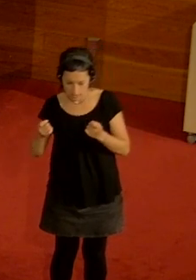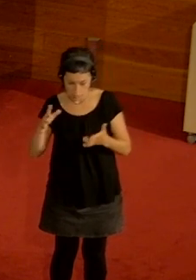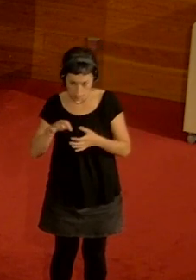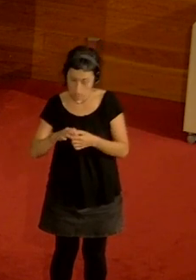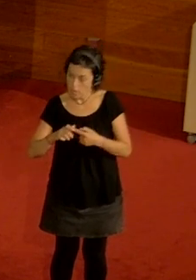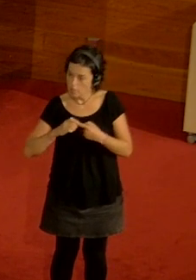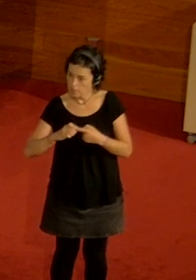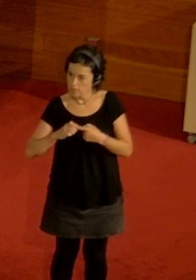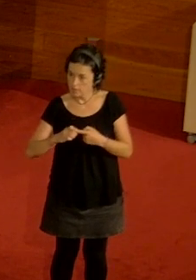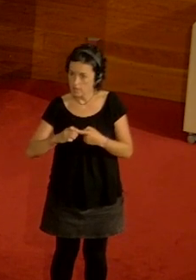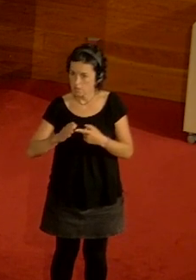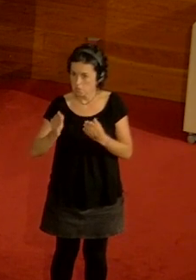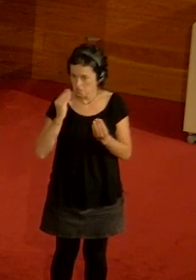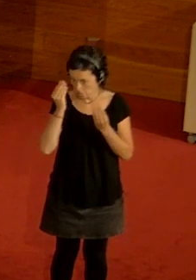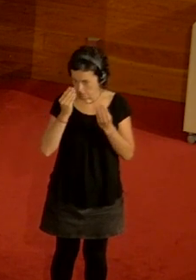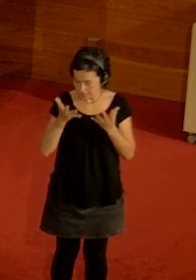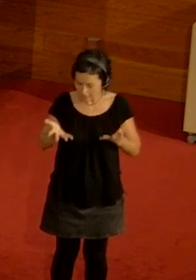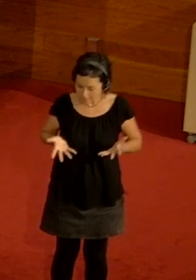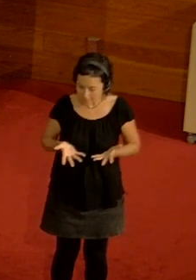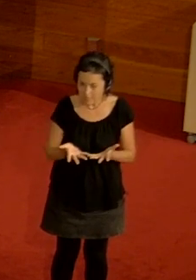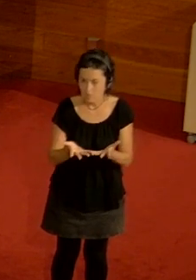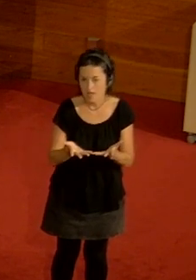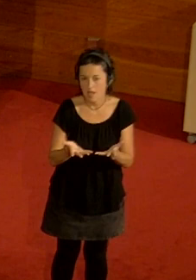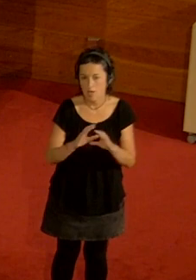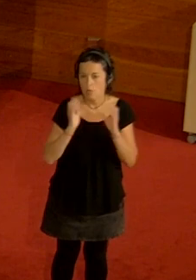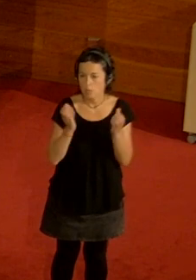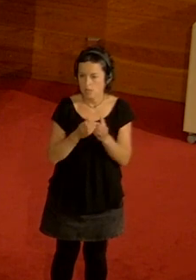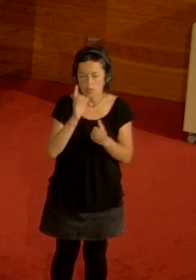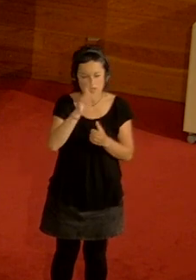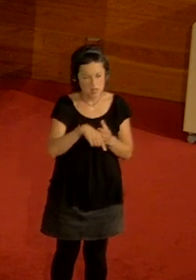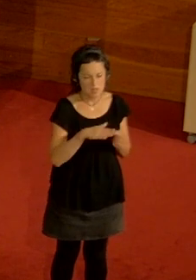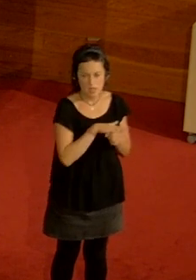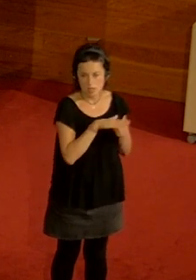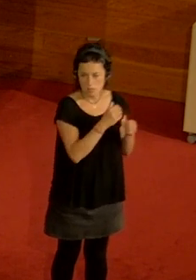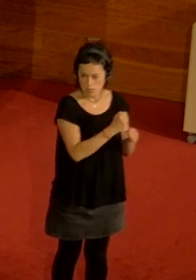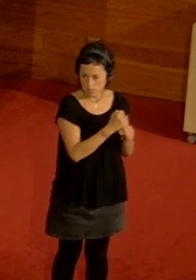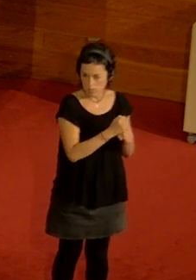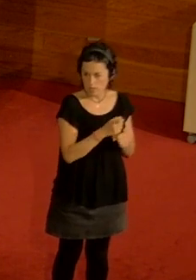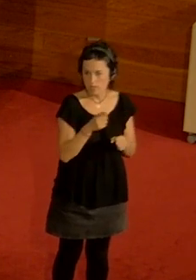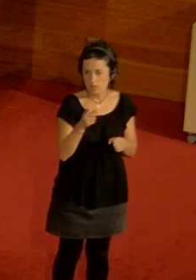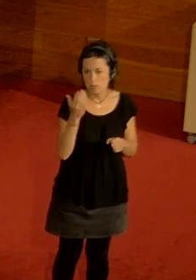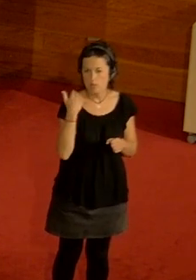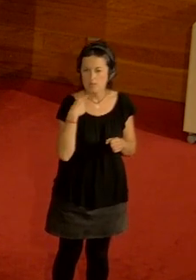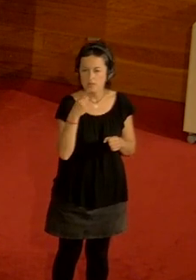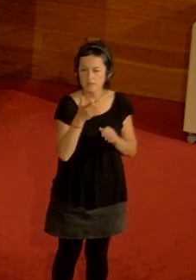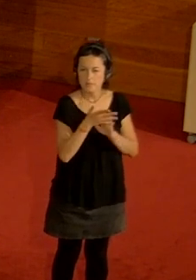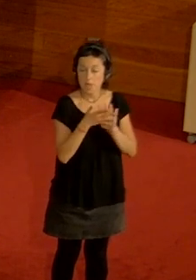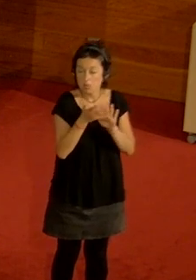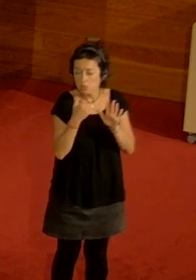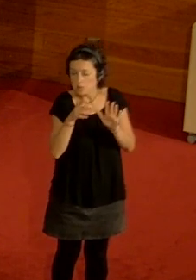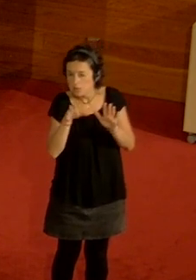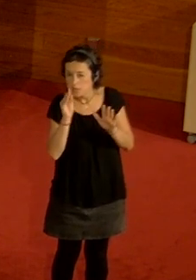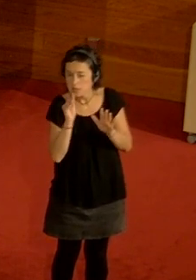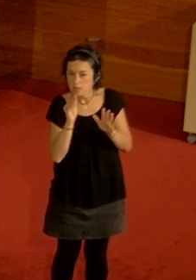yo creo que que es estímulo de de lo comunitario pero también en lo laboral y comentabas algo hacía referencia también o te he entendido